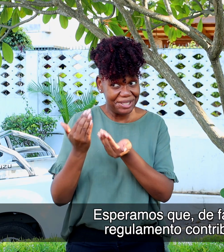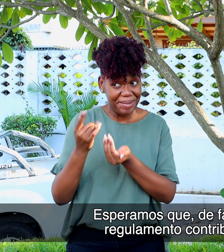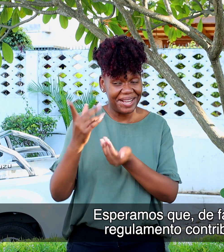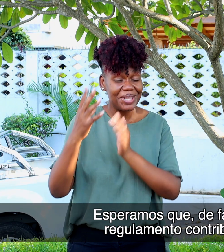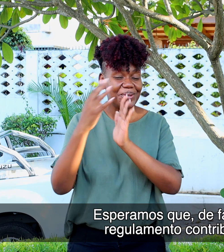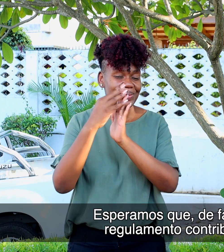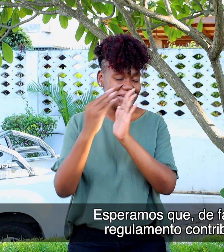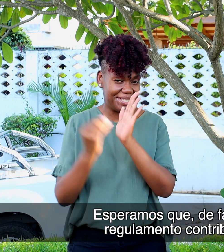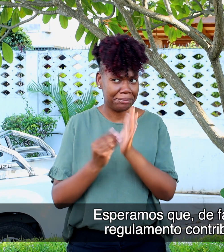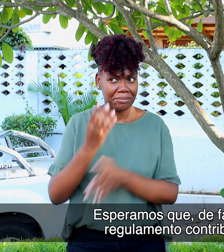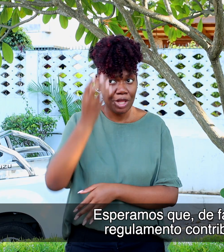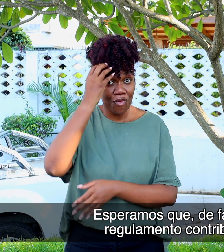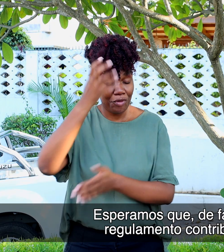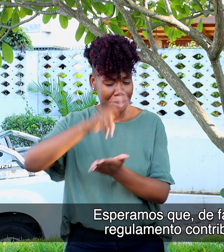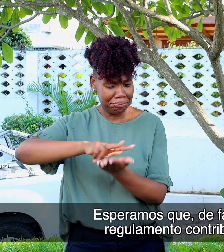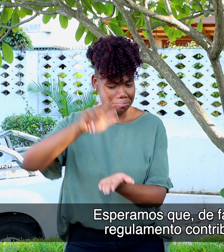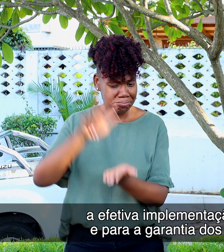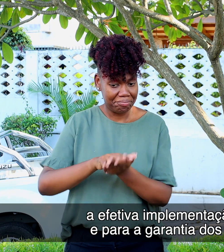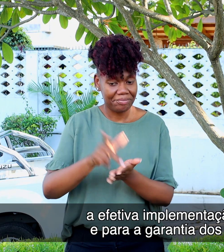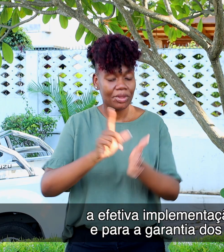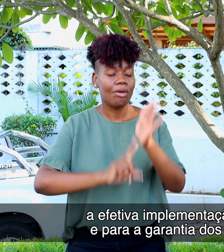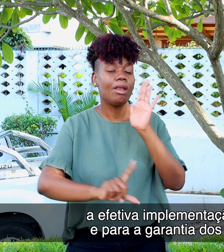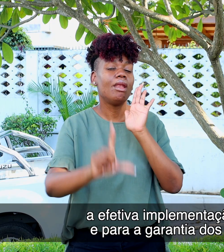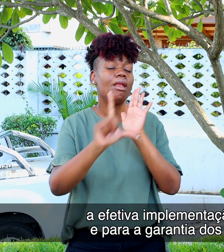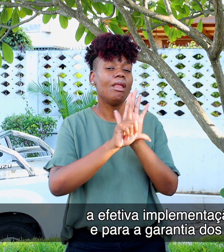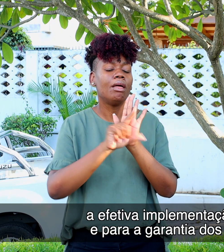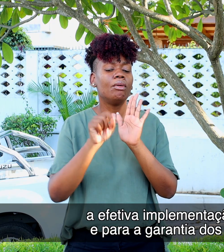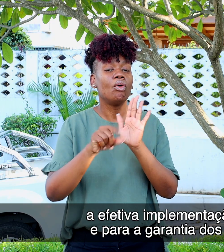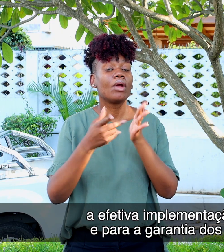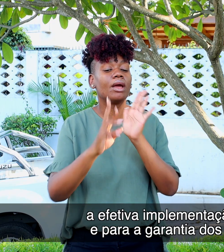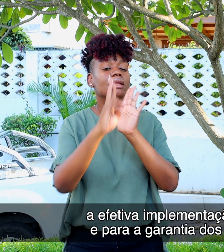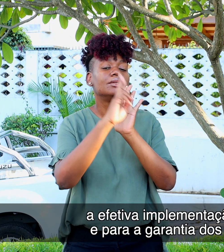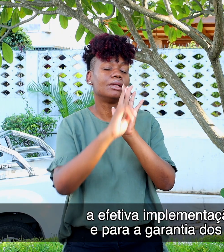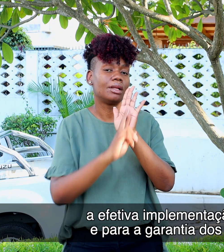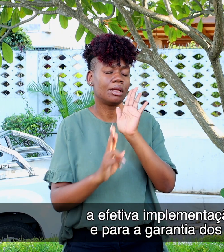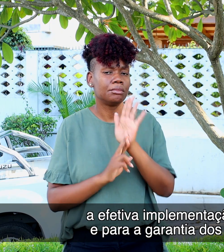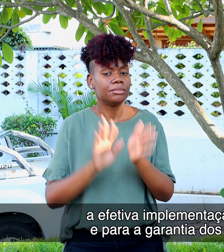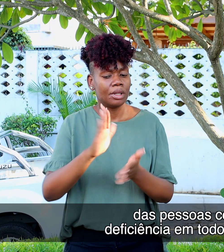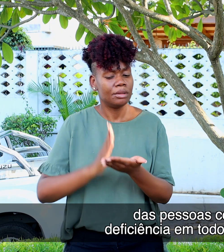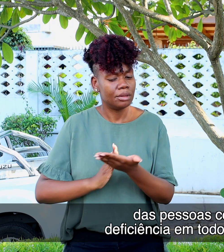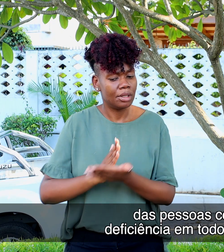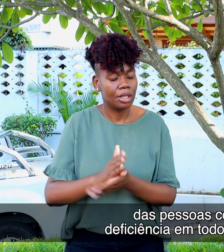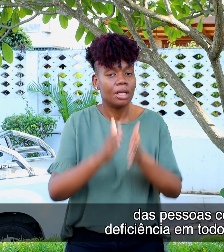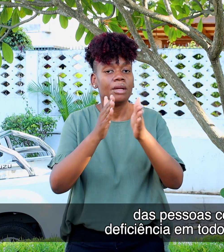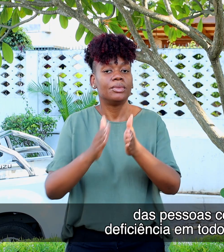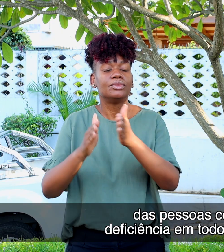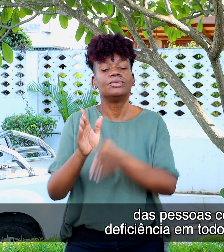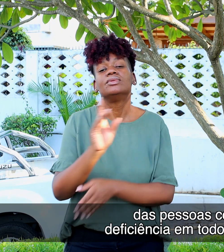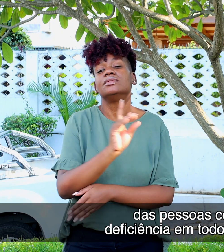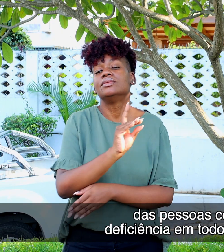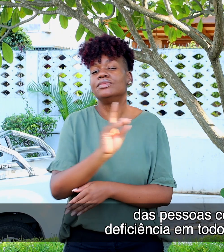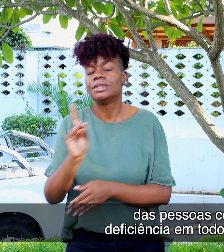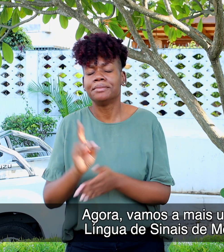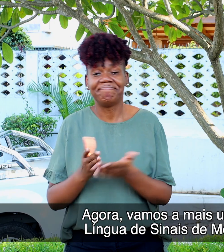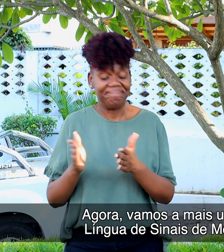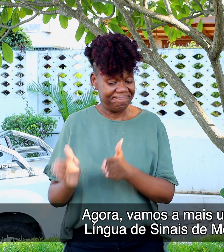Esperamos que, de fato, este regulamento contribua para a efetiva implementação da lei e para a garantia dos direitos das pessoas com deficiência em